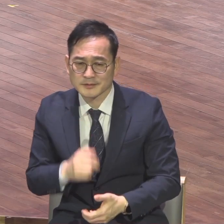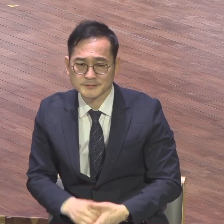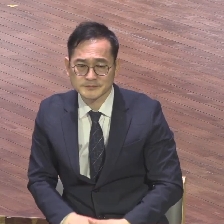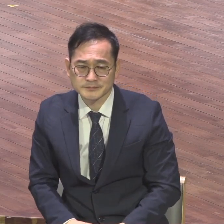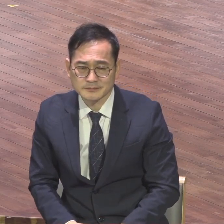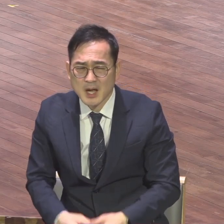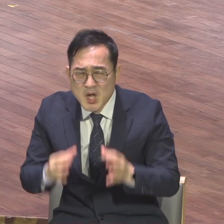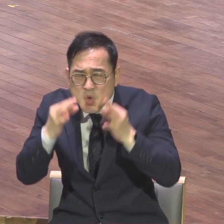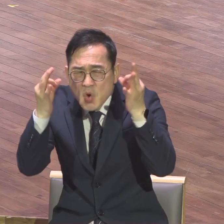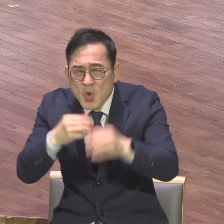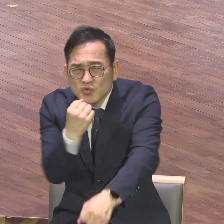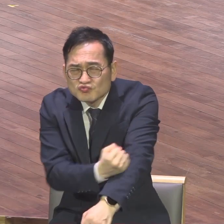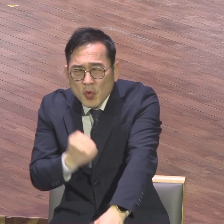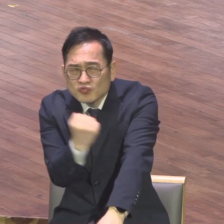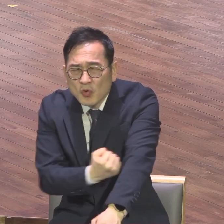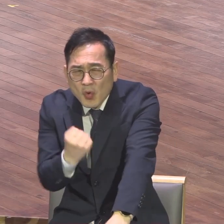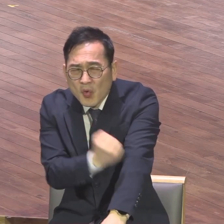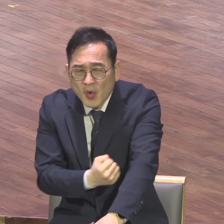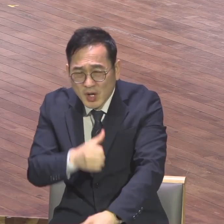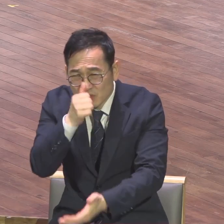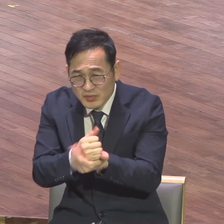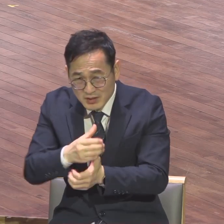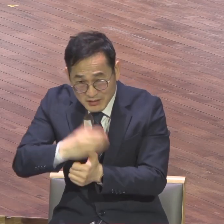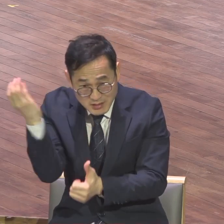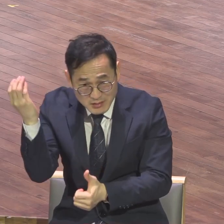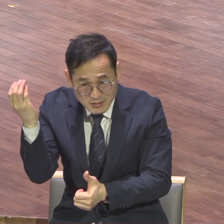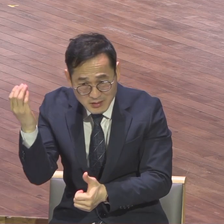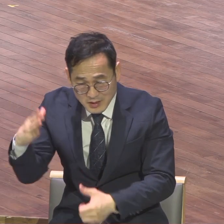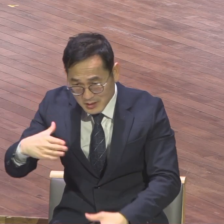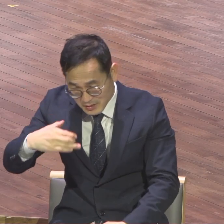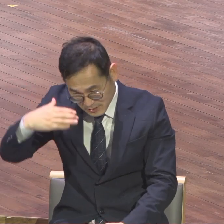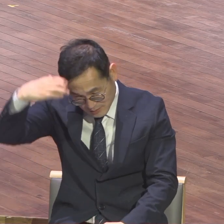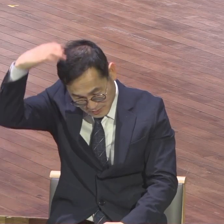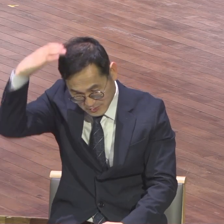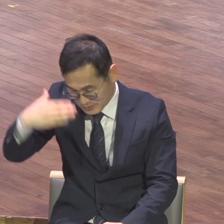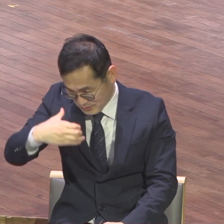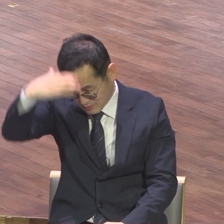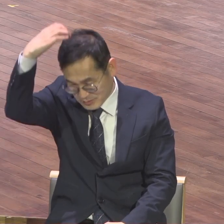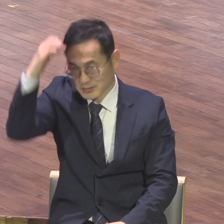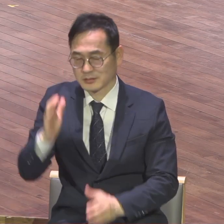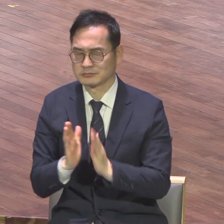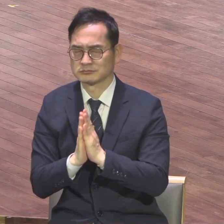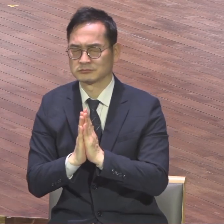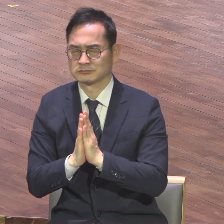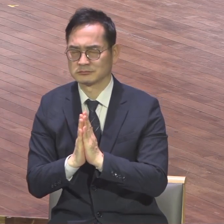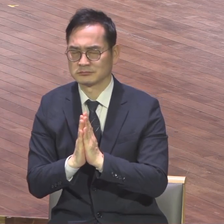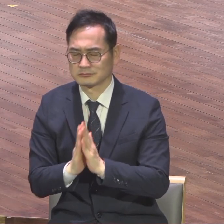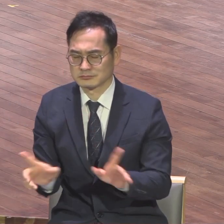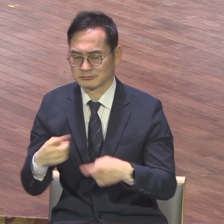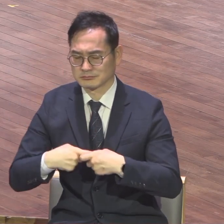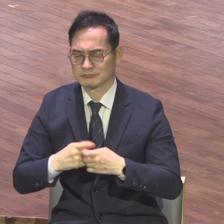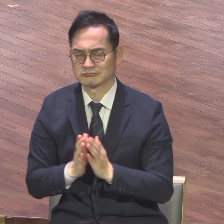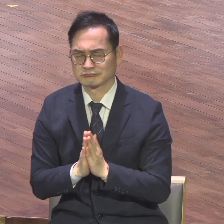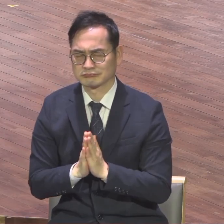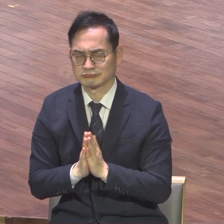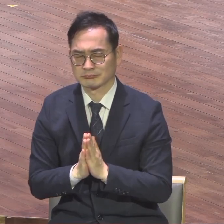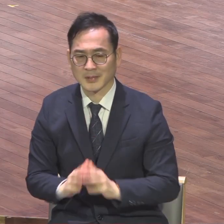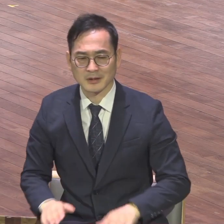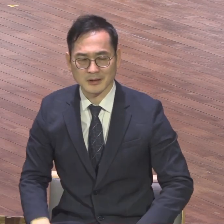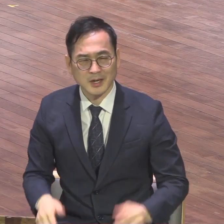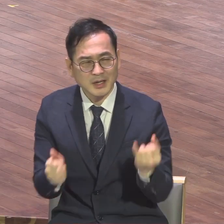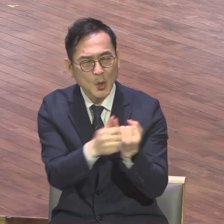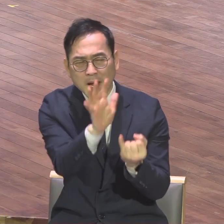노력해보면 그 뭐, 그게 얼마나 차이 납니다. 머리 빡빡 깎고 도 닦는다고? 팽팽 십장가 가지 않고 도 닦는다고? 내가